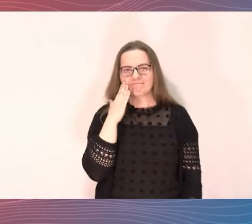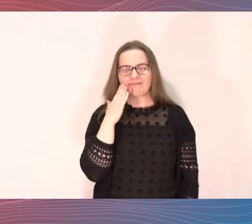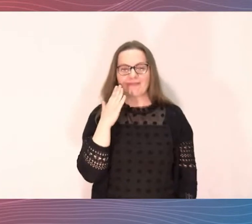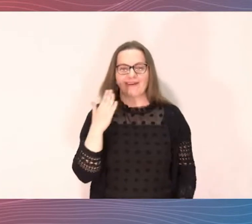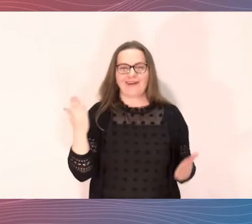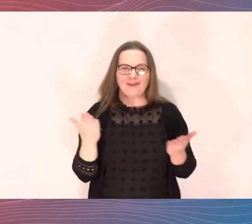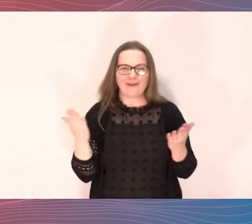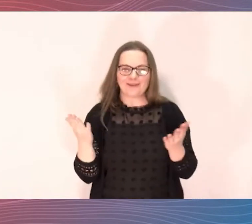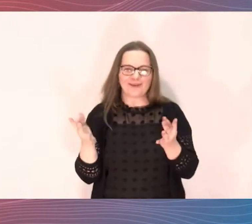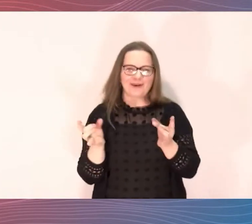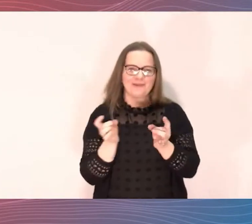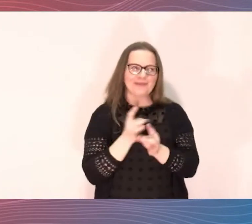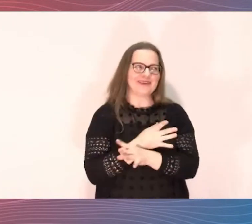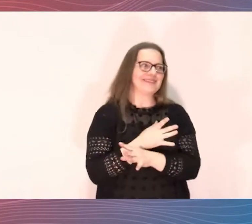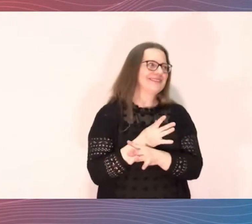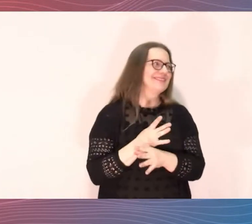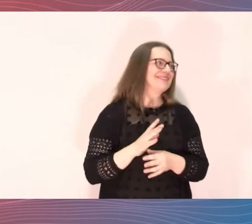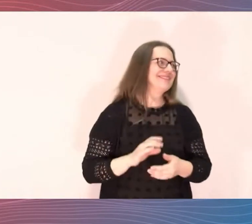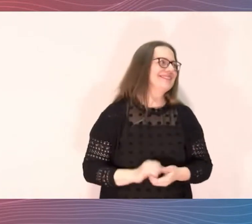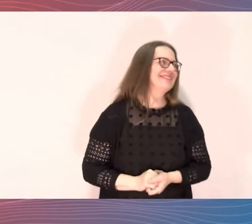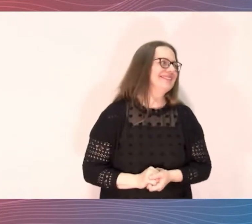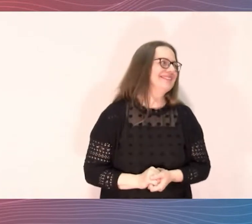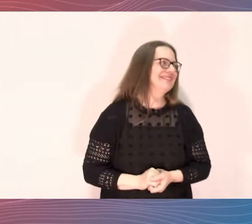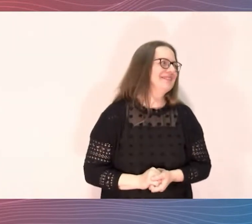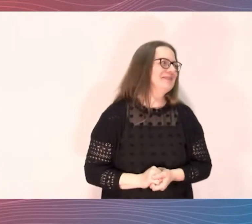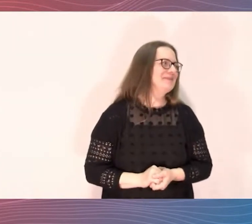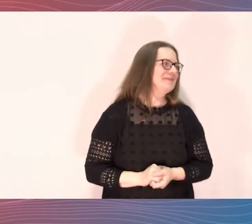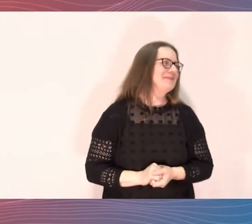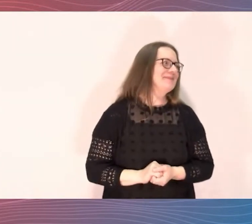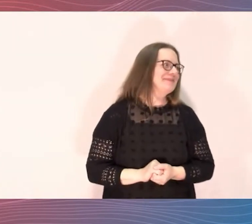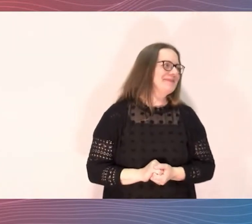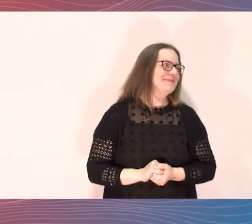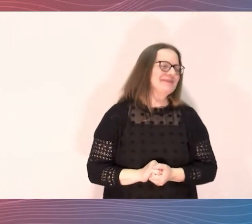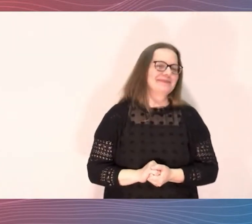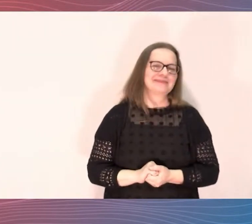Eu terminei. Irmãos, é para exultarmos.